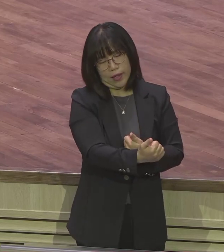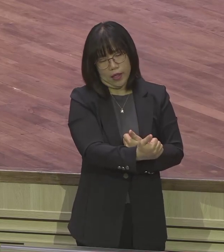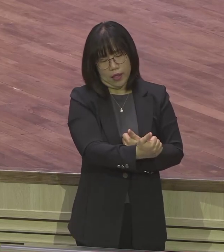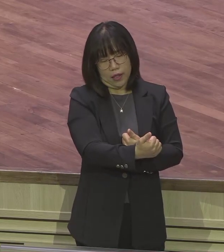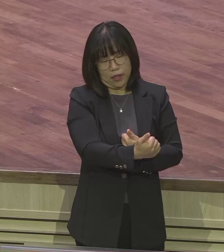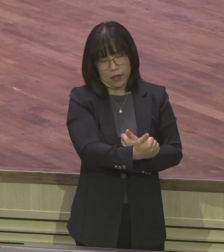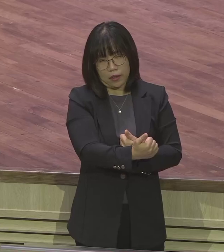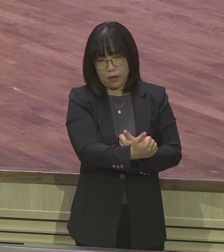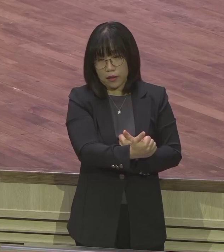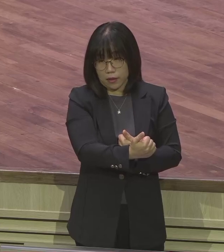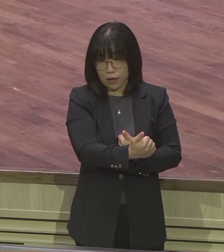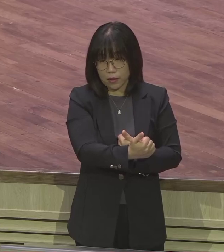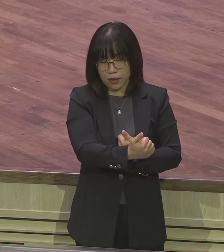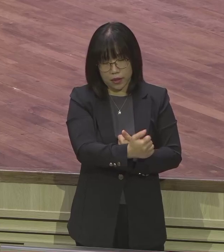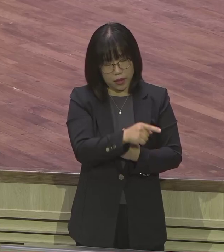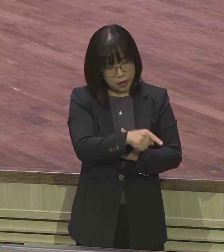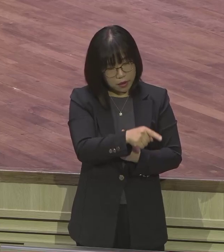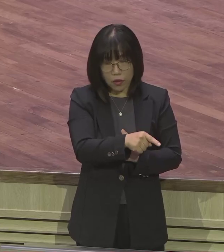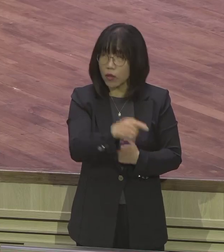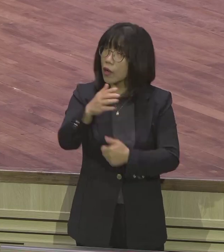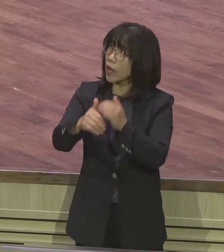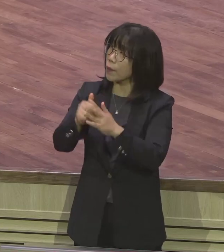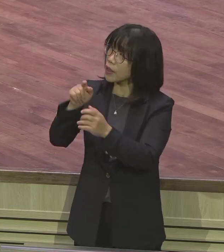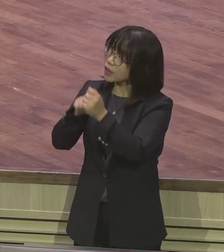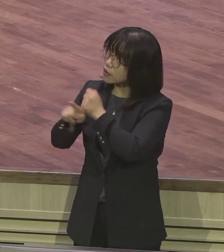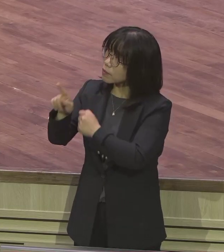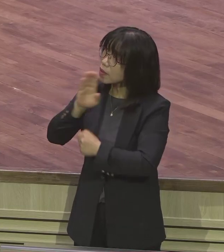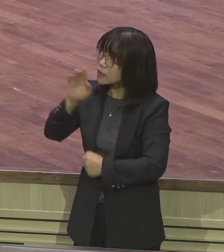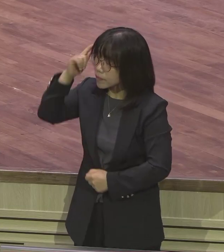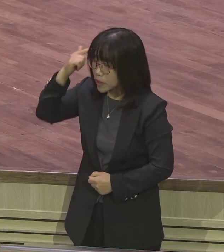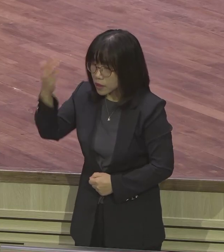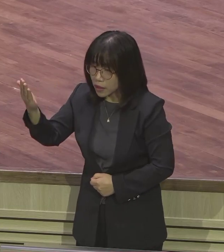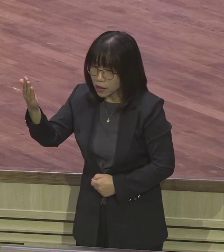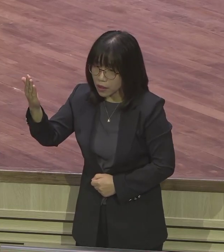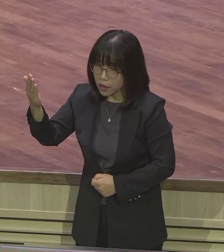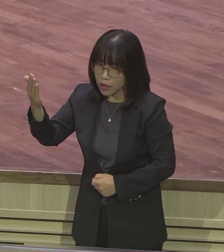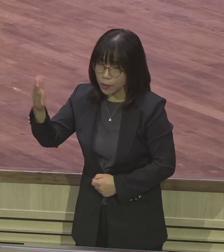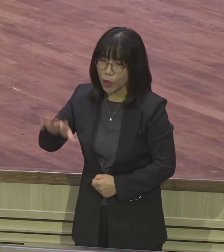부탁하는데 이것이 하나님의 뜻인가 아닌가